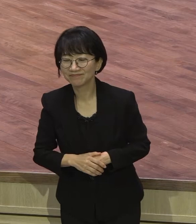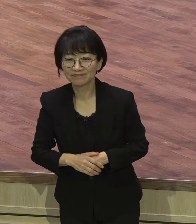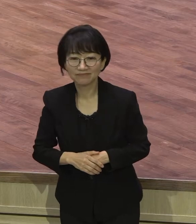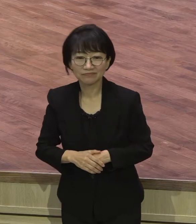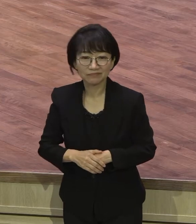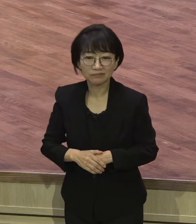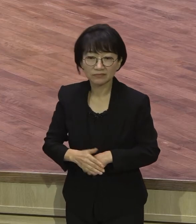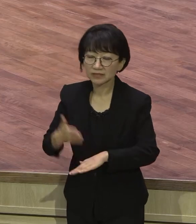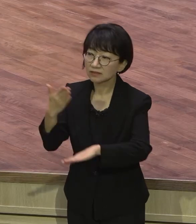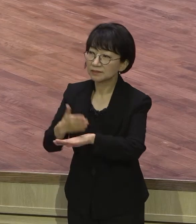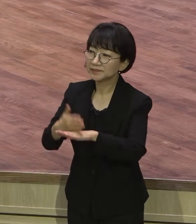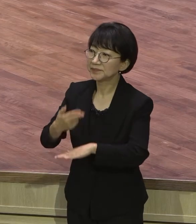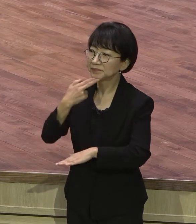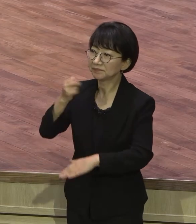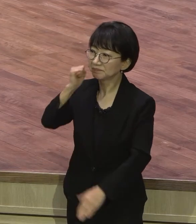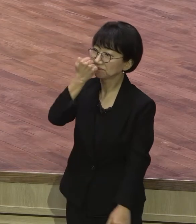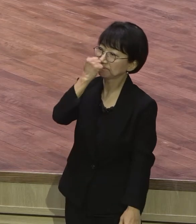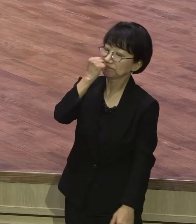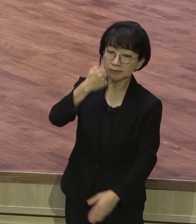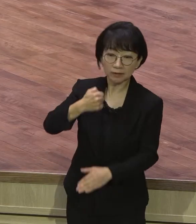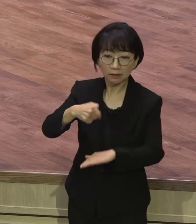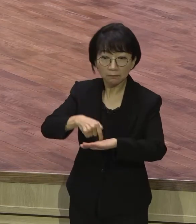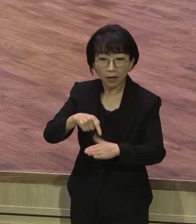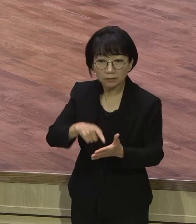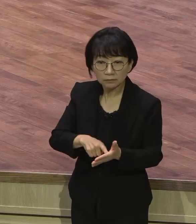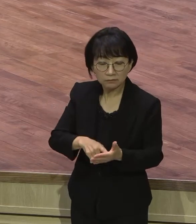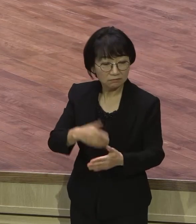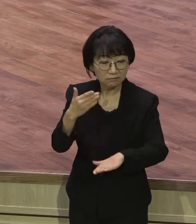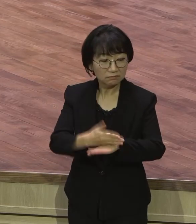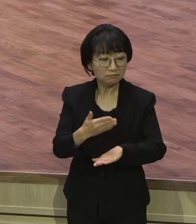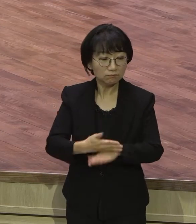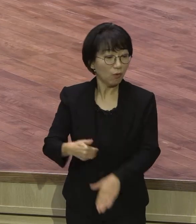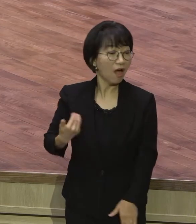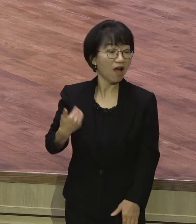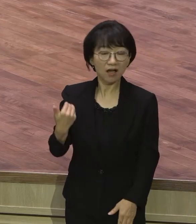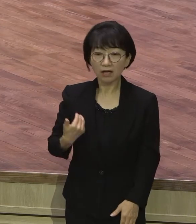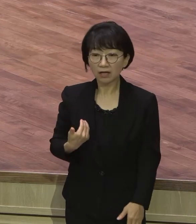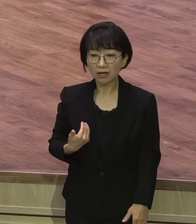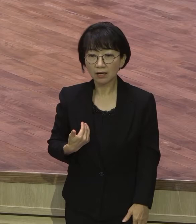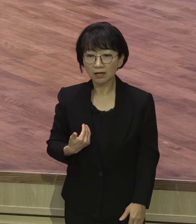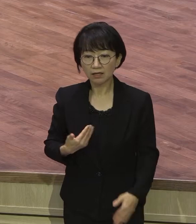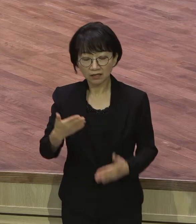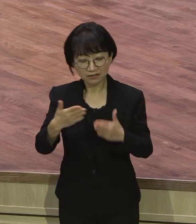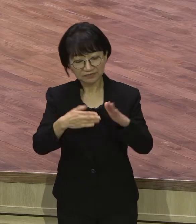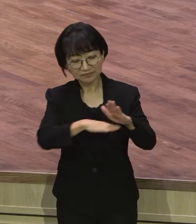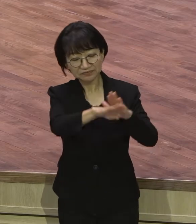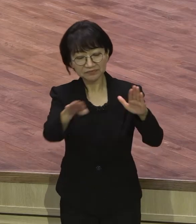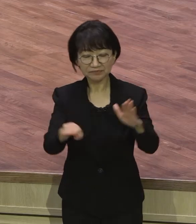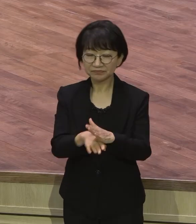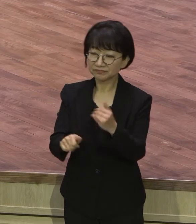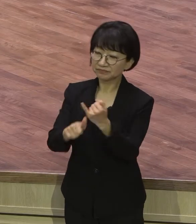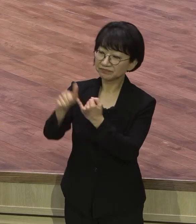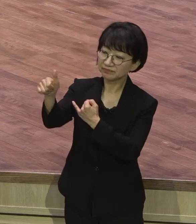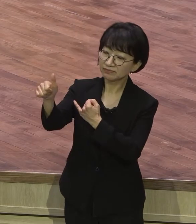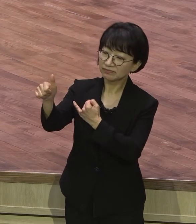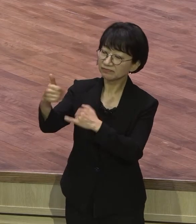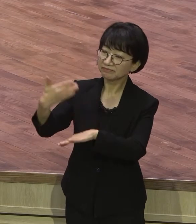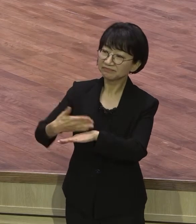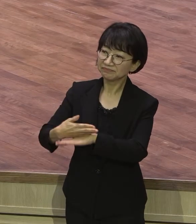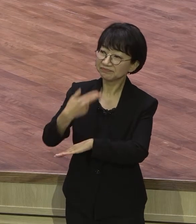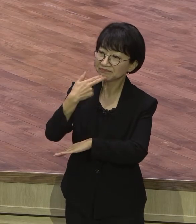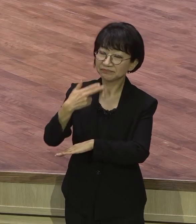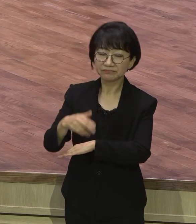감사할 줄 모르는 메마른 마음. 감사가 없어. 가정생활 속에서도 남편에게 감사가 없어.